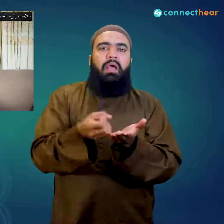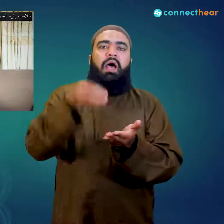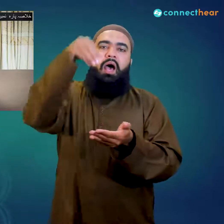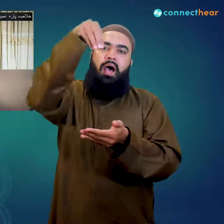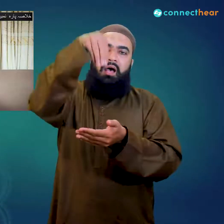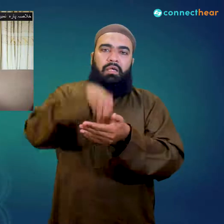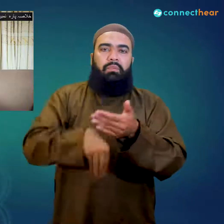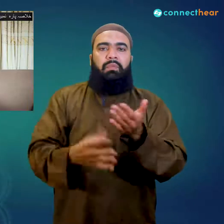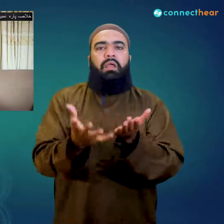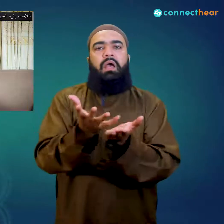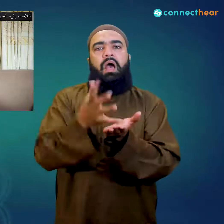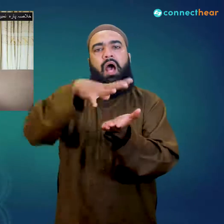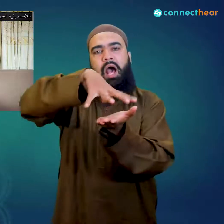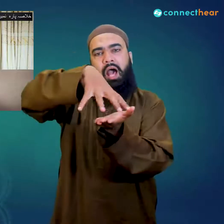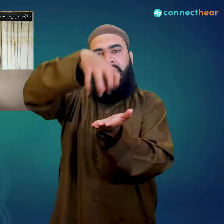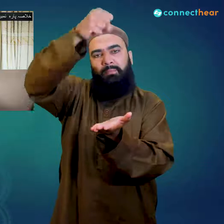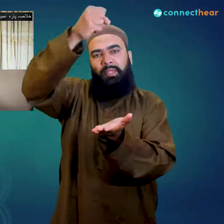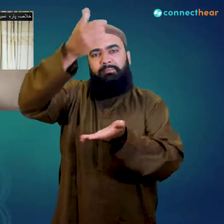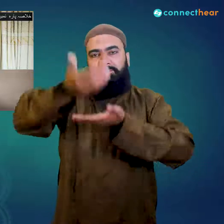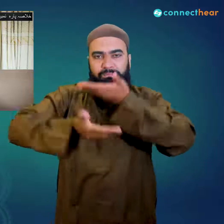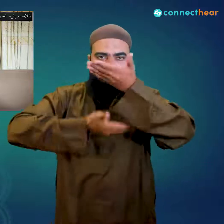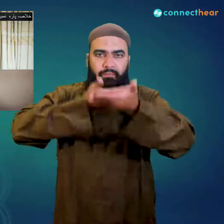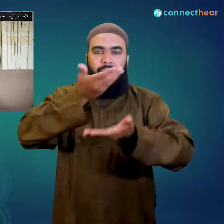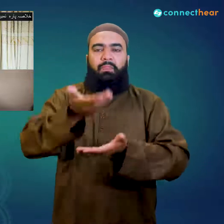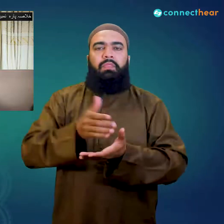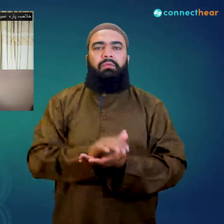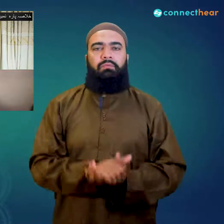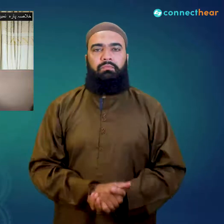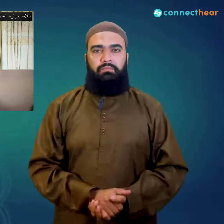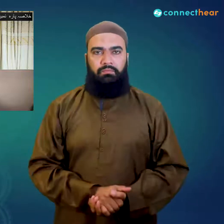میں آمین کہا جاتا ہے۔